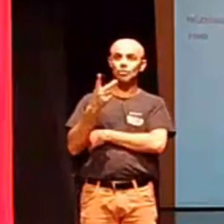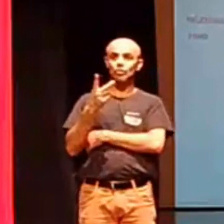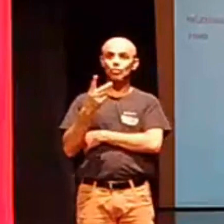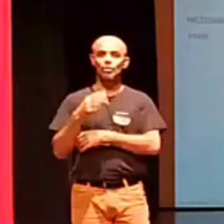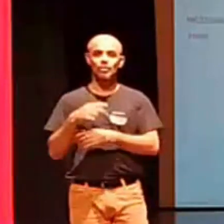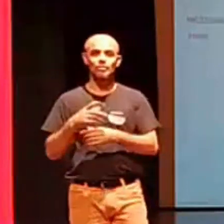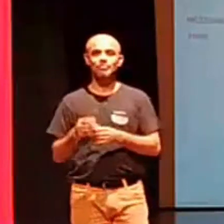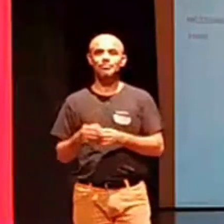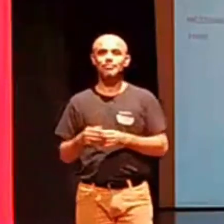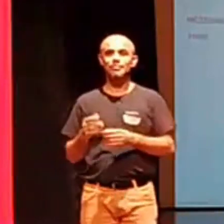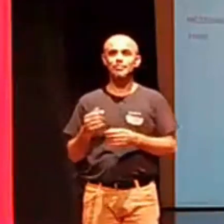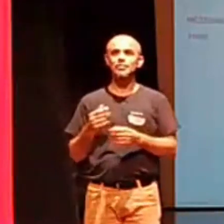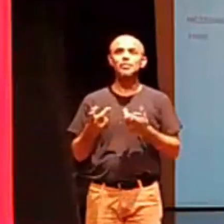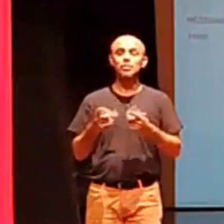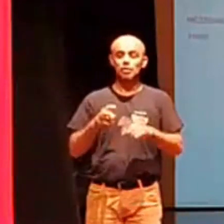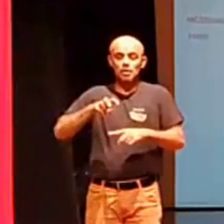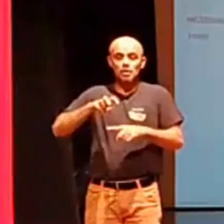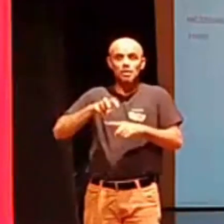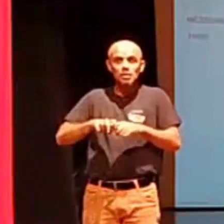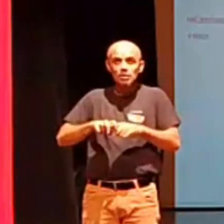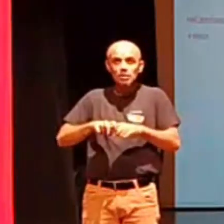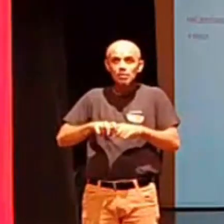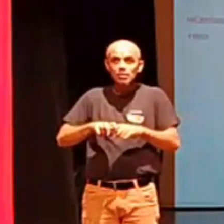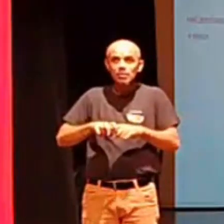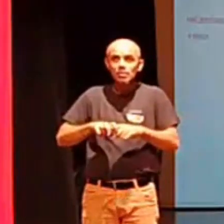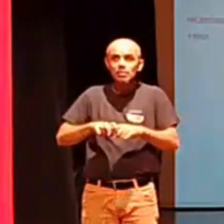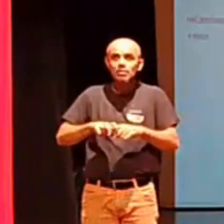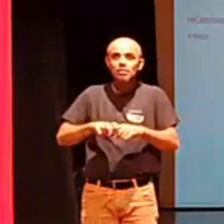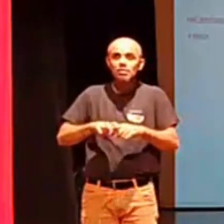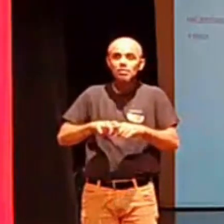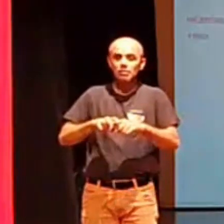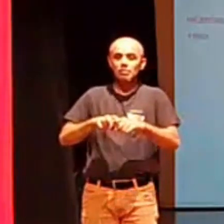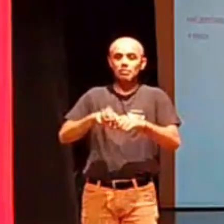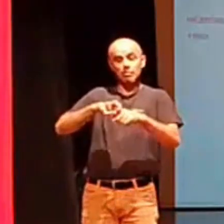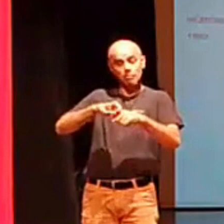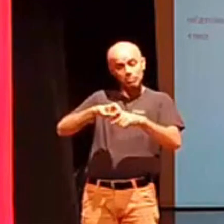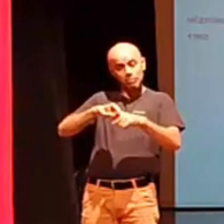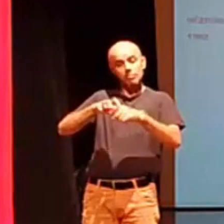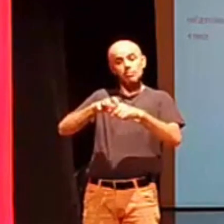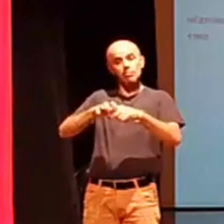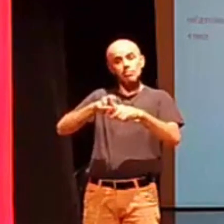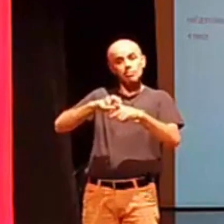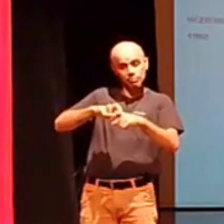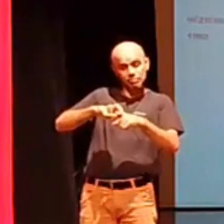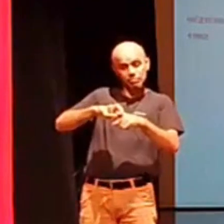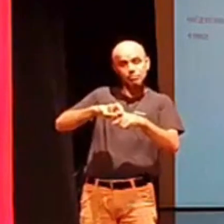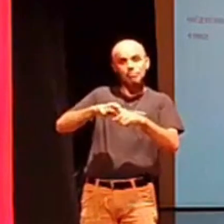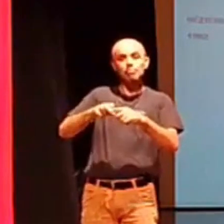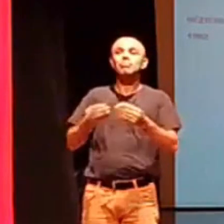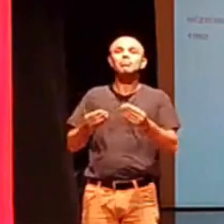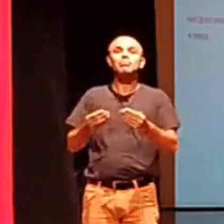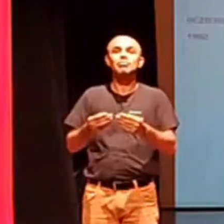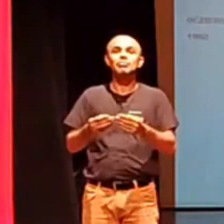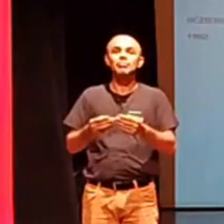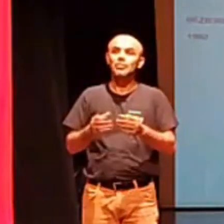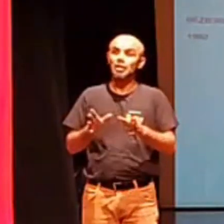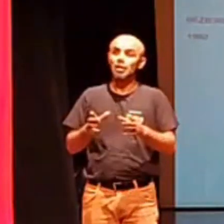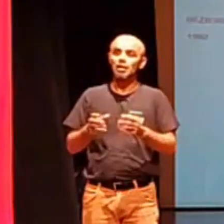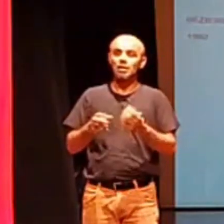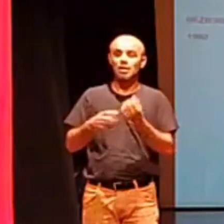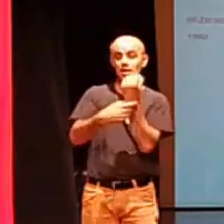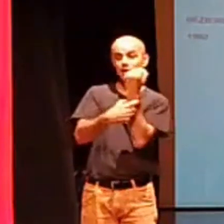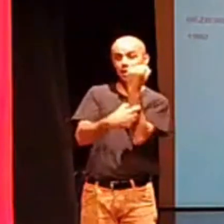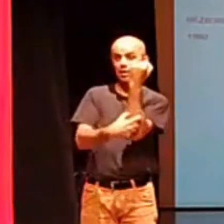os isquios, né? Será que está todo mundo sentado neles ou com a perna cruzada bem de lado, assim? Então, já a escoliose